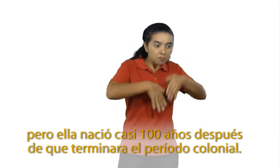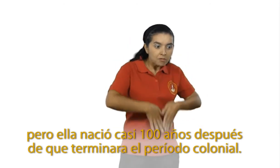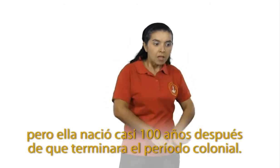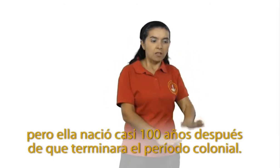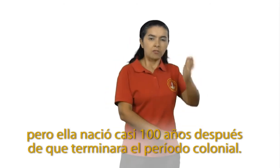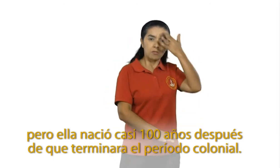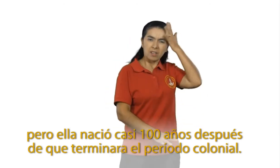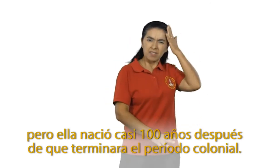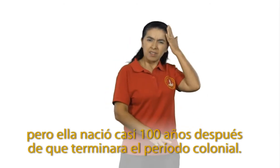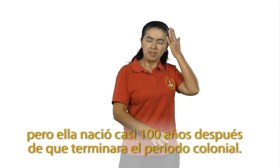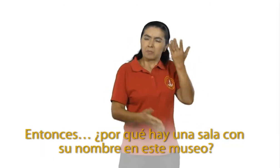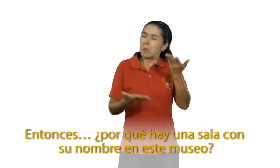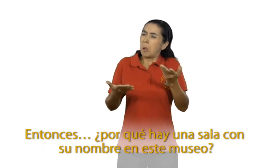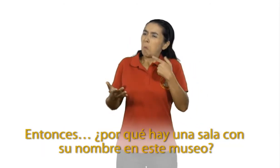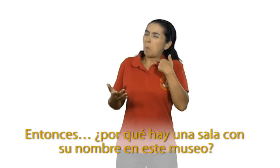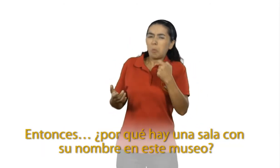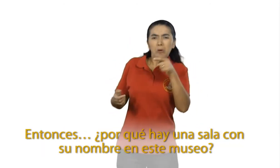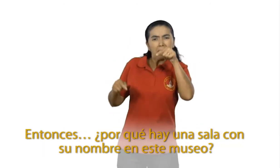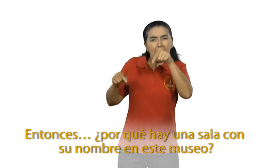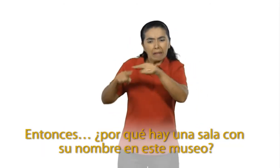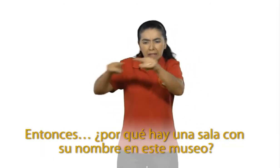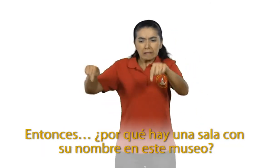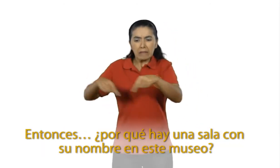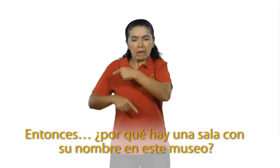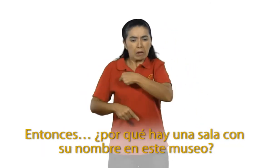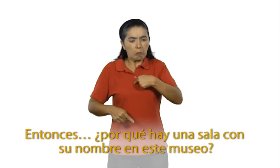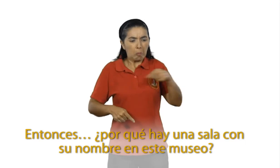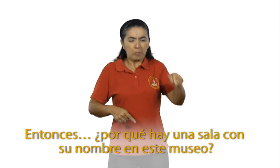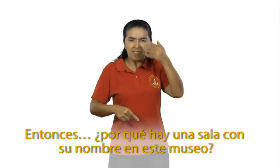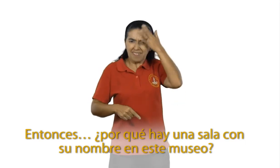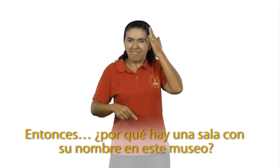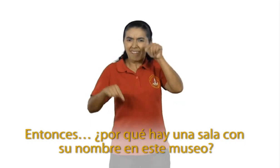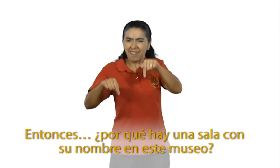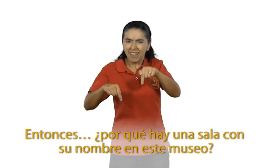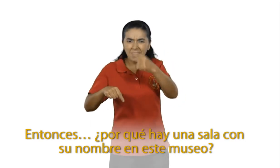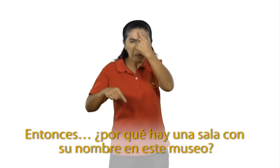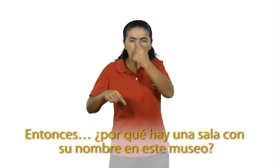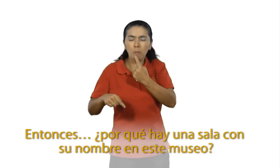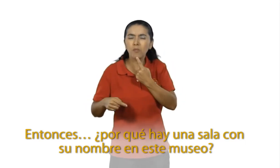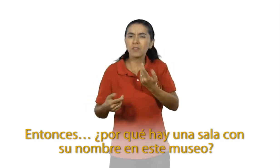colonial. ¿Entonces por qué hay una sala con su nombre en este museo?